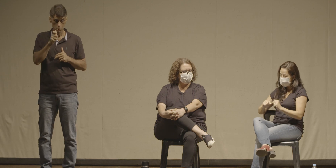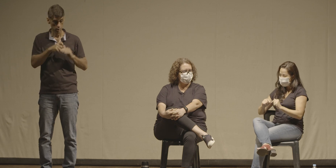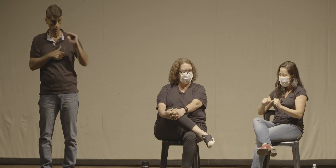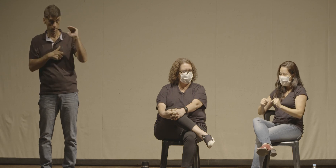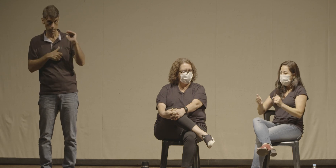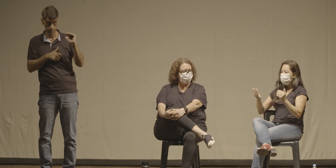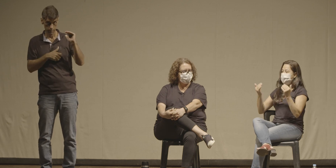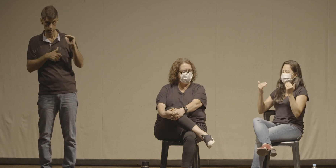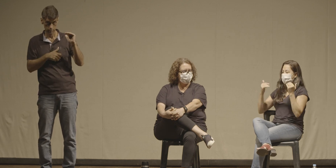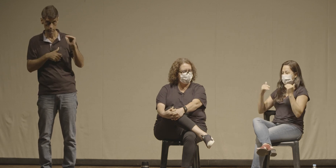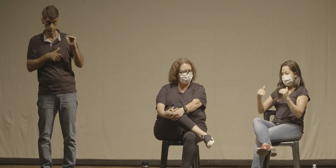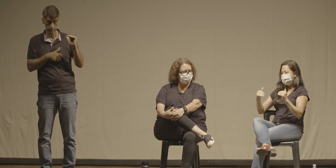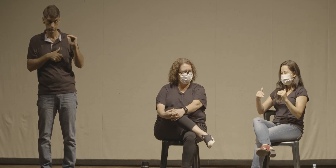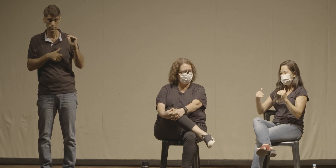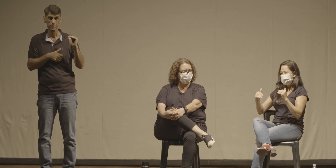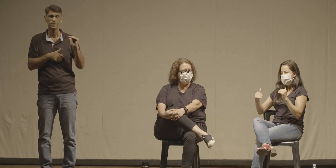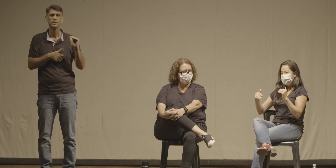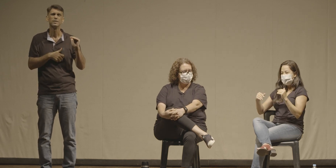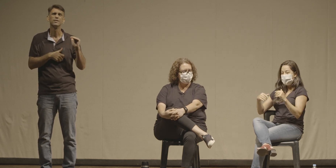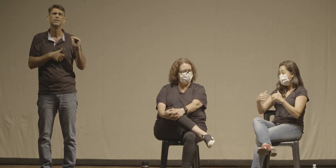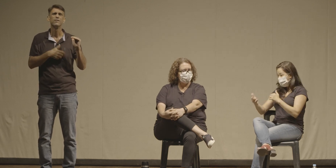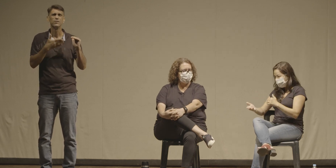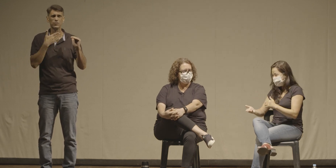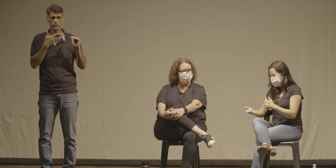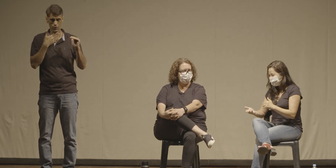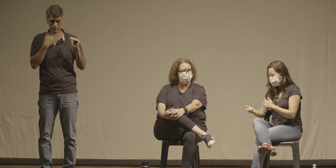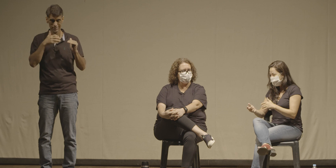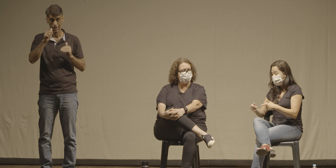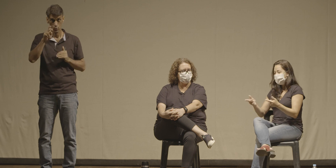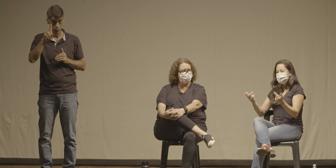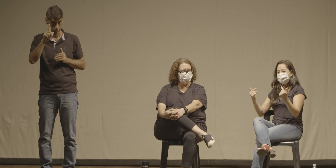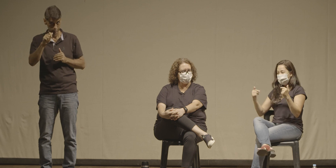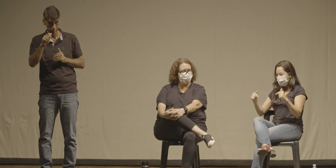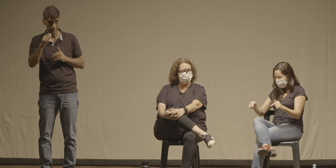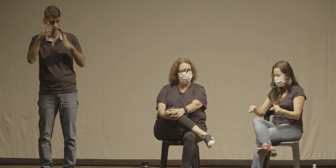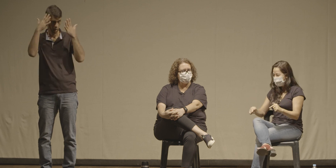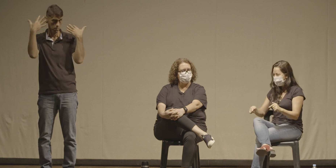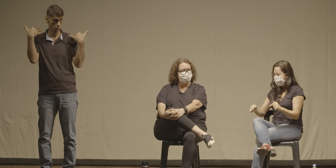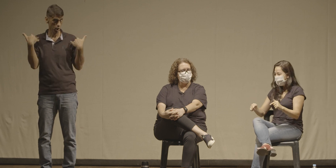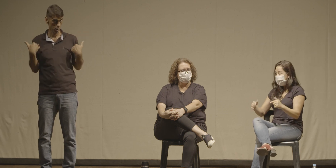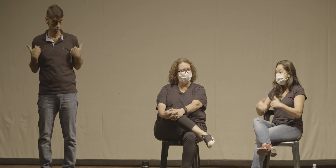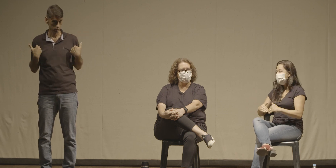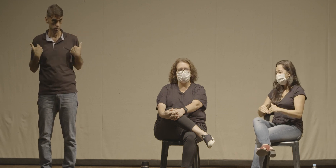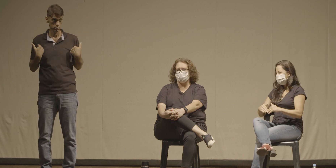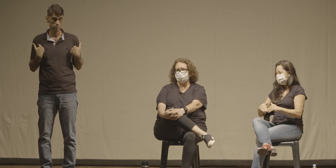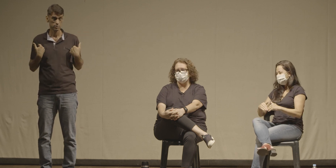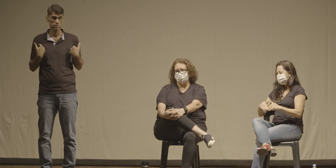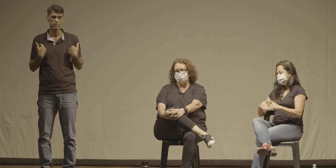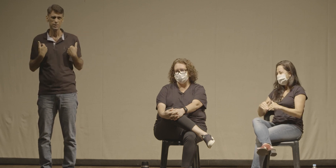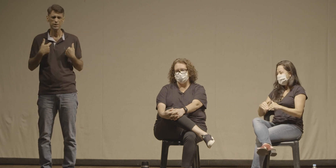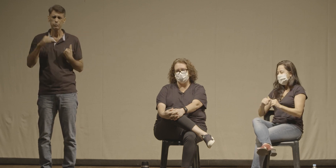pequena, com uma voz aguda, com cabelo longo e mignon.